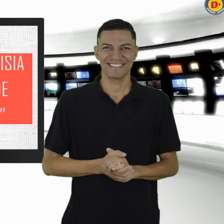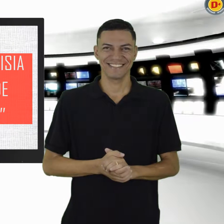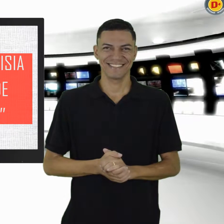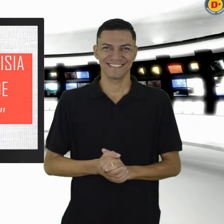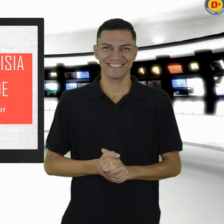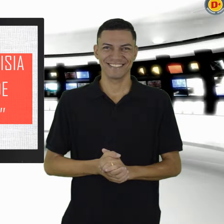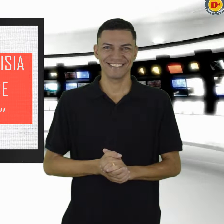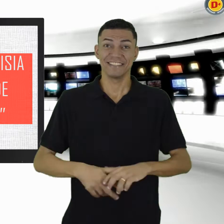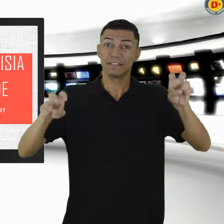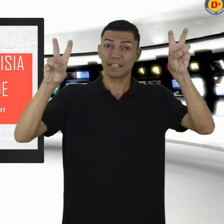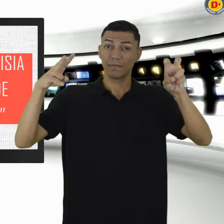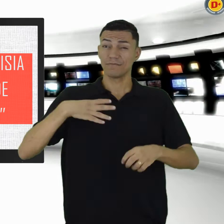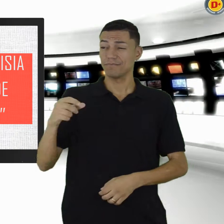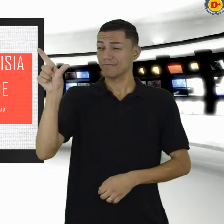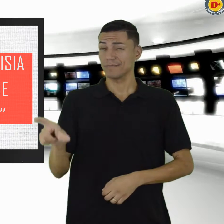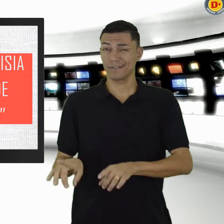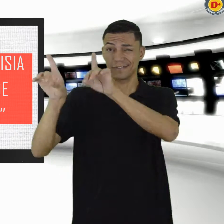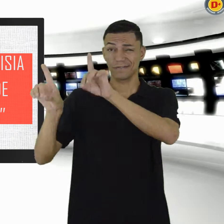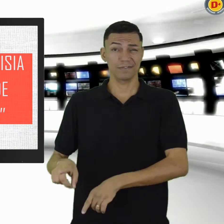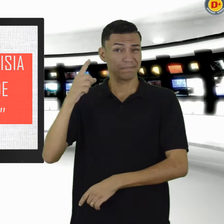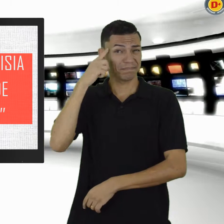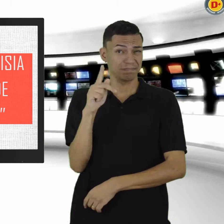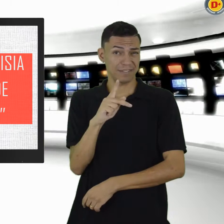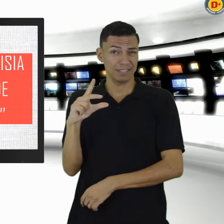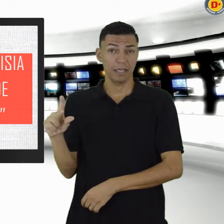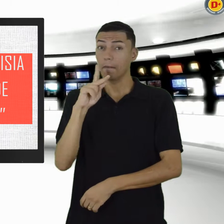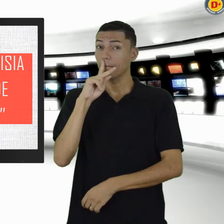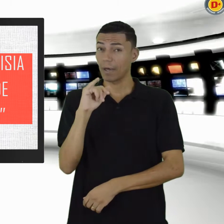Pai leva filho com paralisia cerebral para banho de chuva e comove a web.